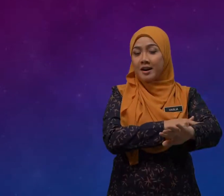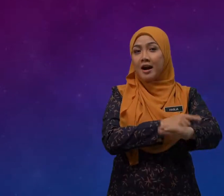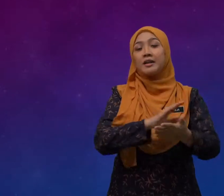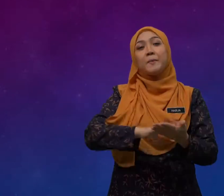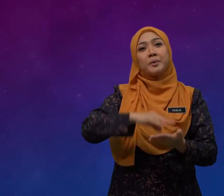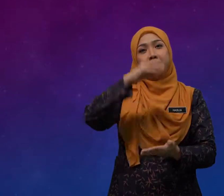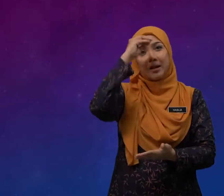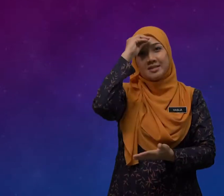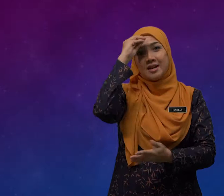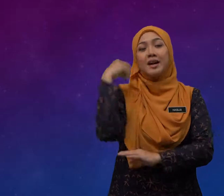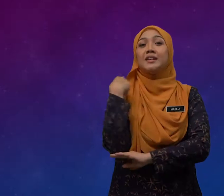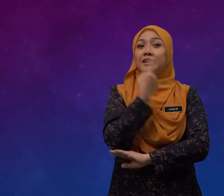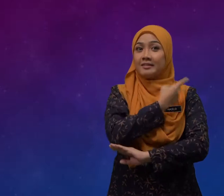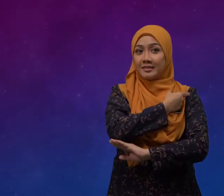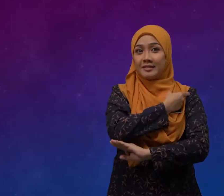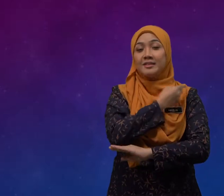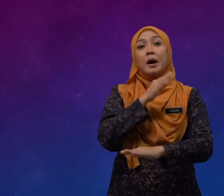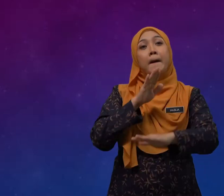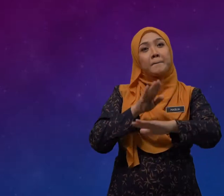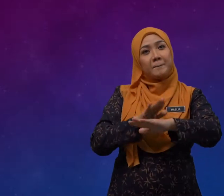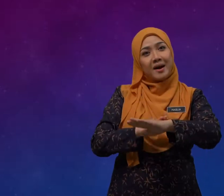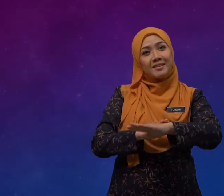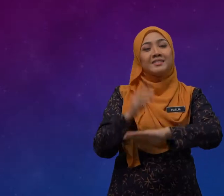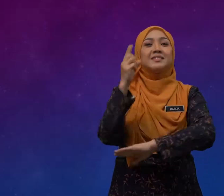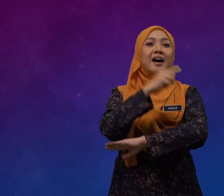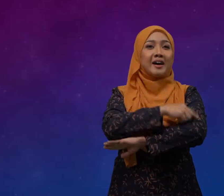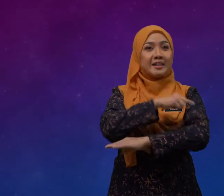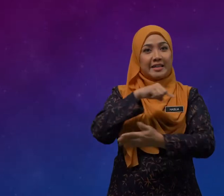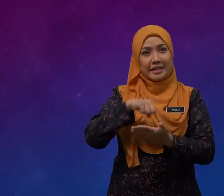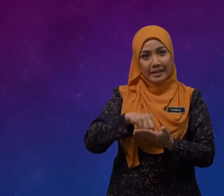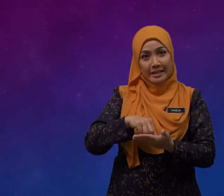Sepanjang pembelajaran kita pada hari ini,